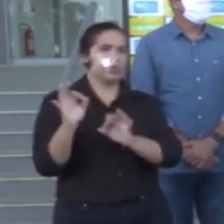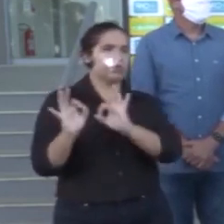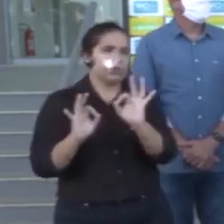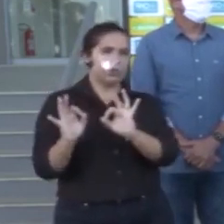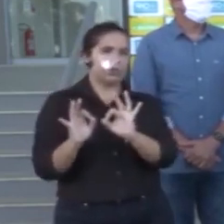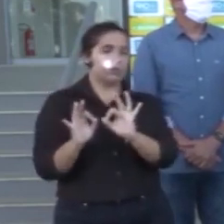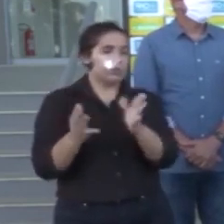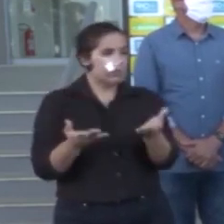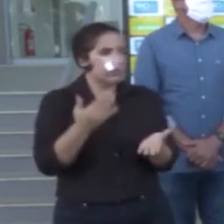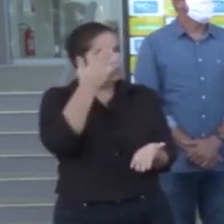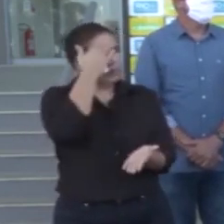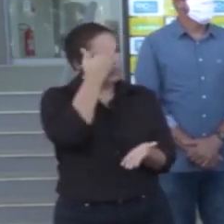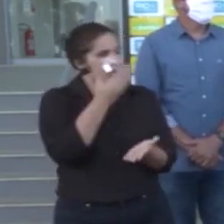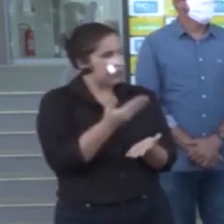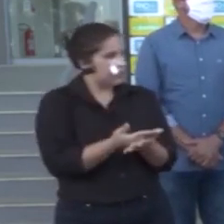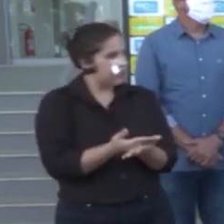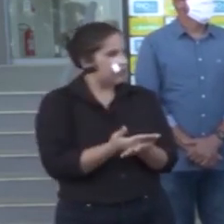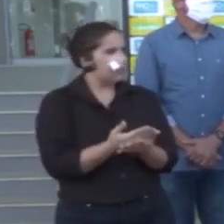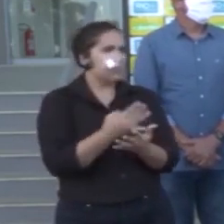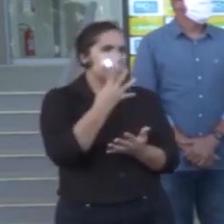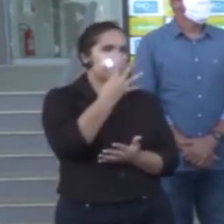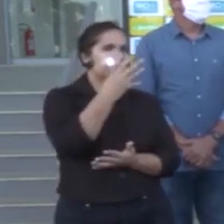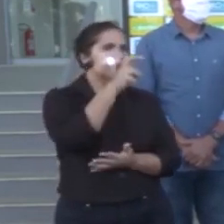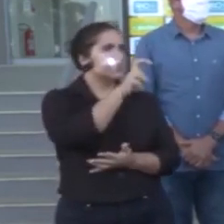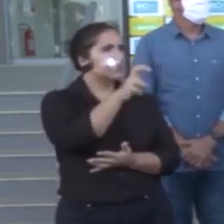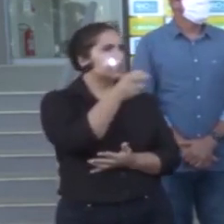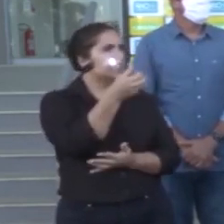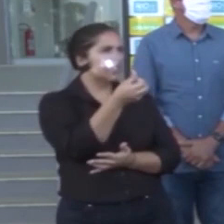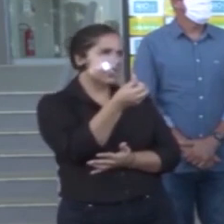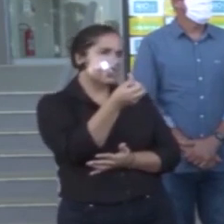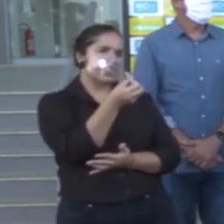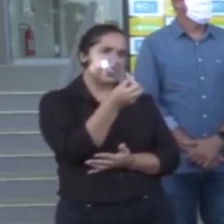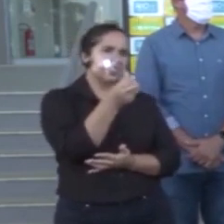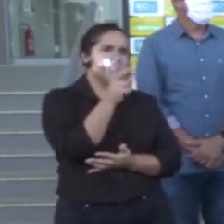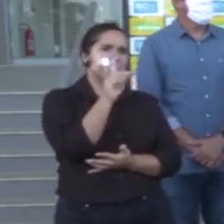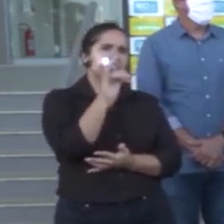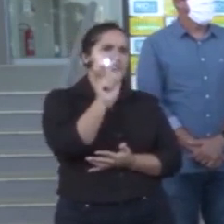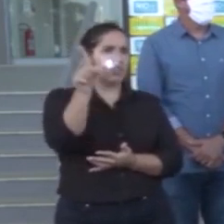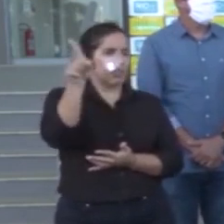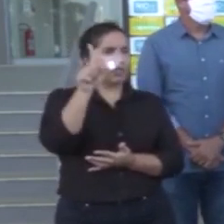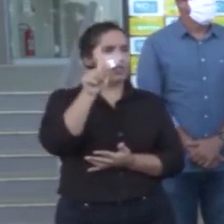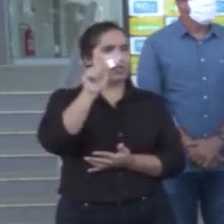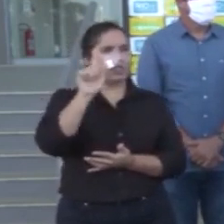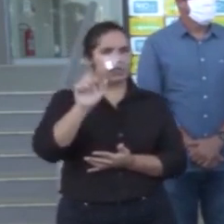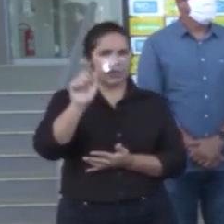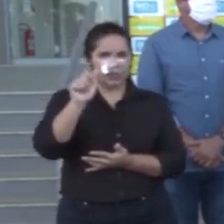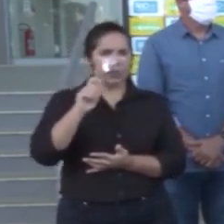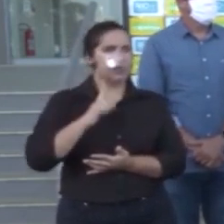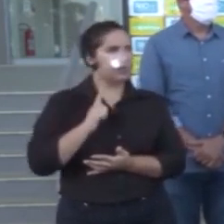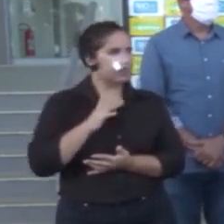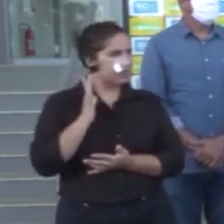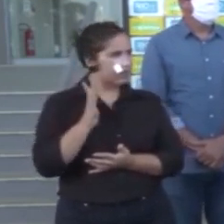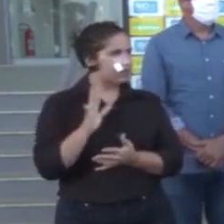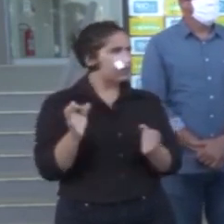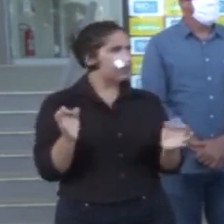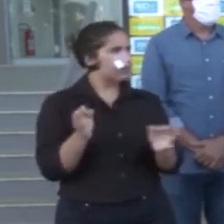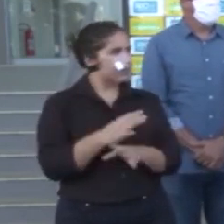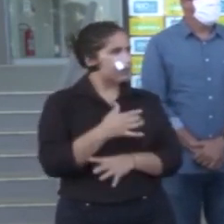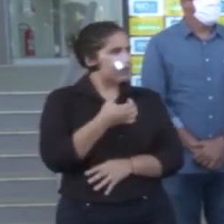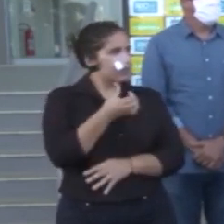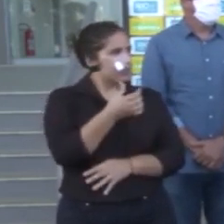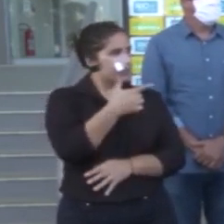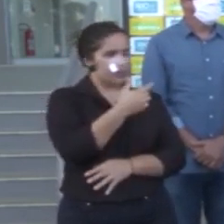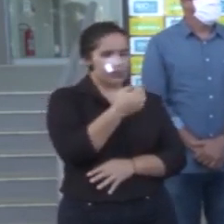acredito que mais 4, 5, 6 dias, lá no Gasola, já teremos